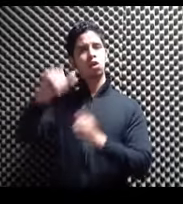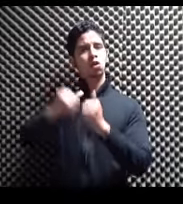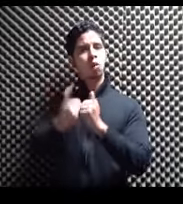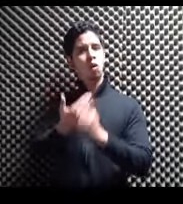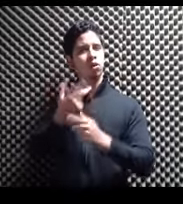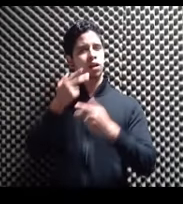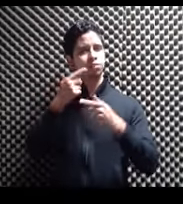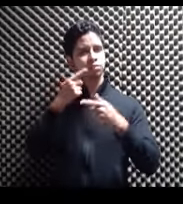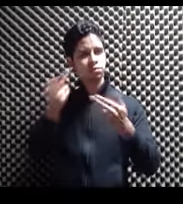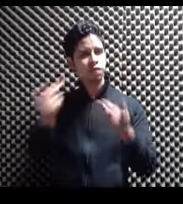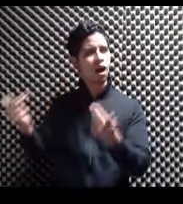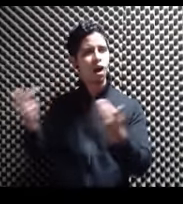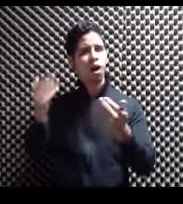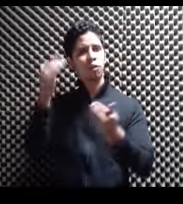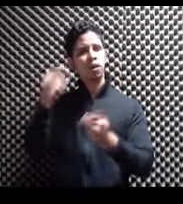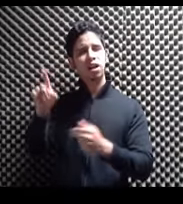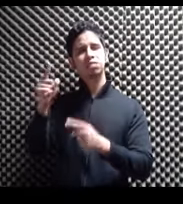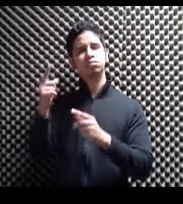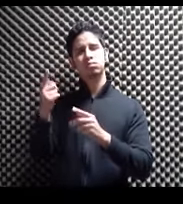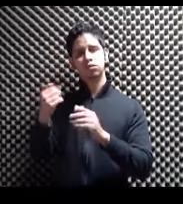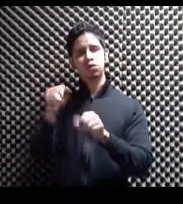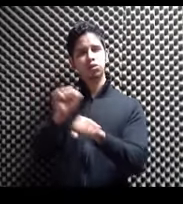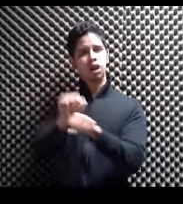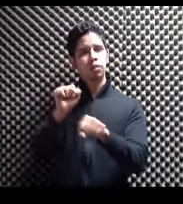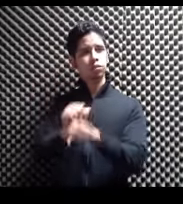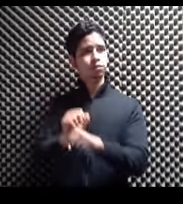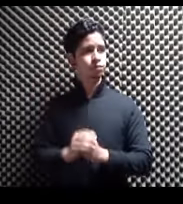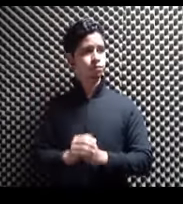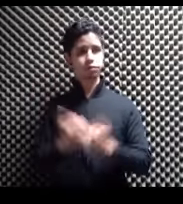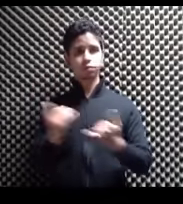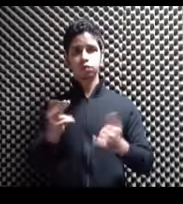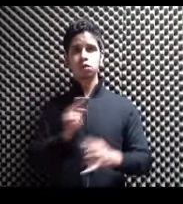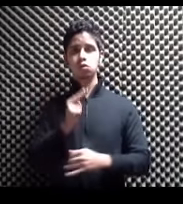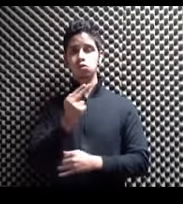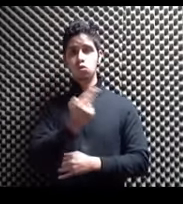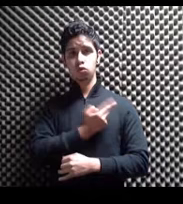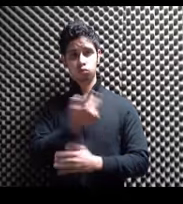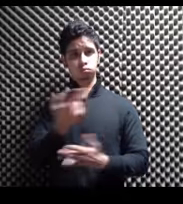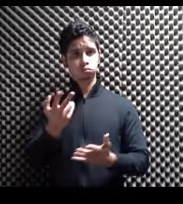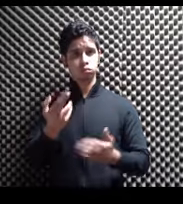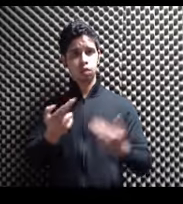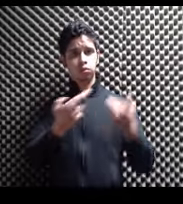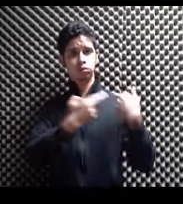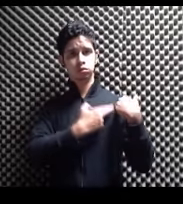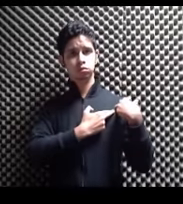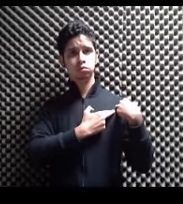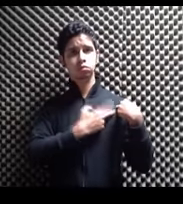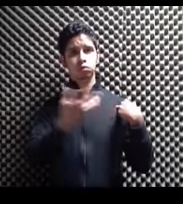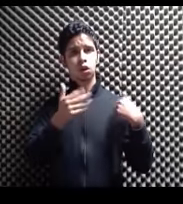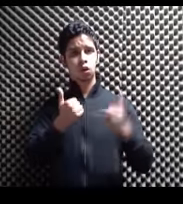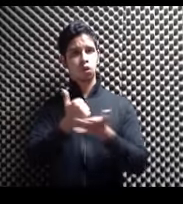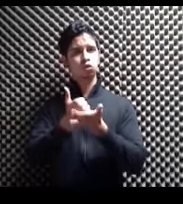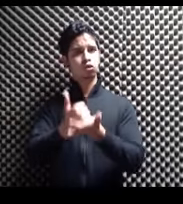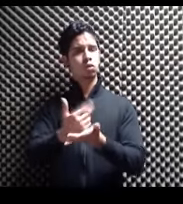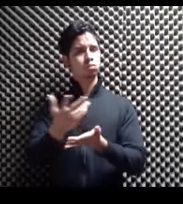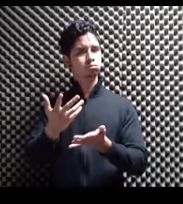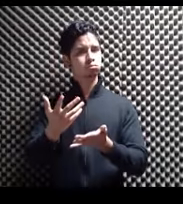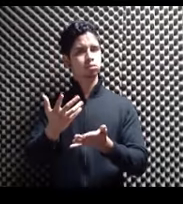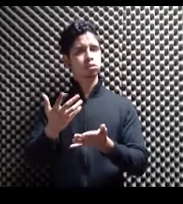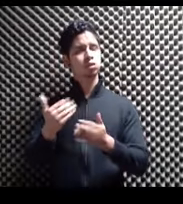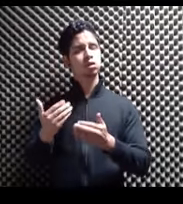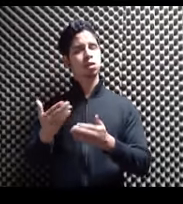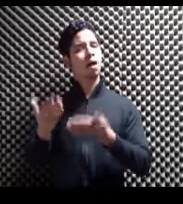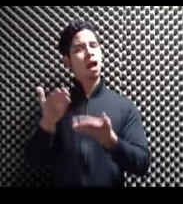nuestra responsabilidad es ahora, ¿verdad?, llevar alegría a los demás. Sí, a los que estamos ahora acá.